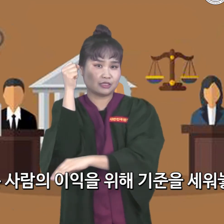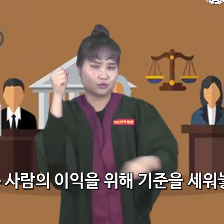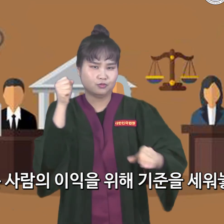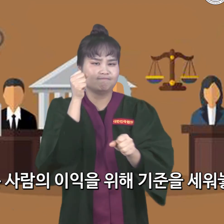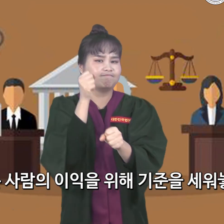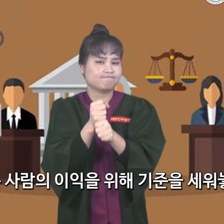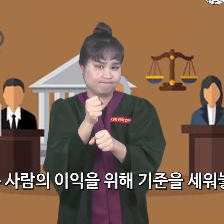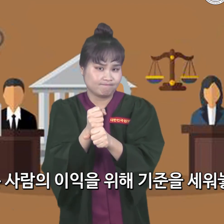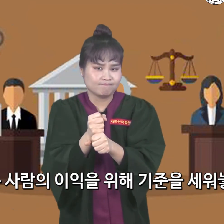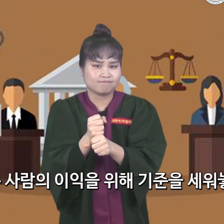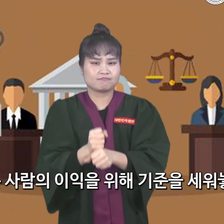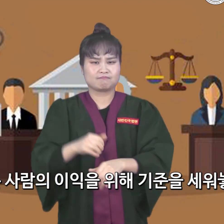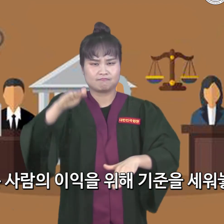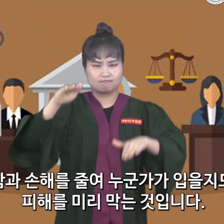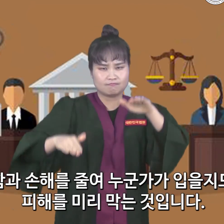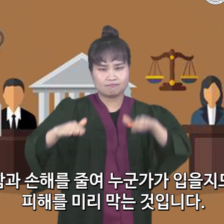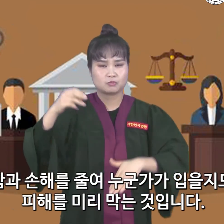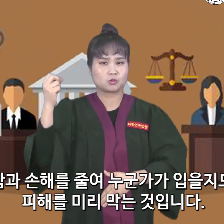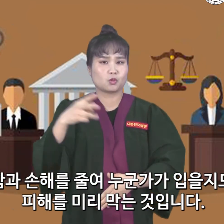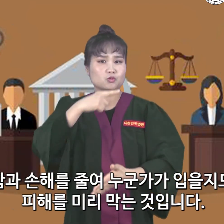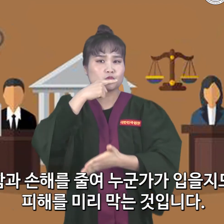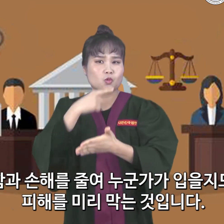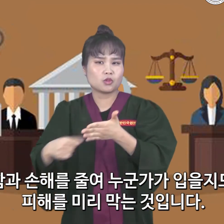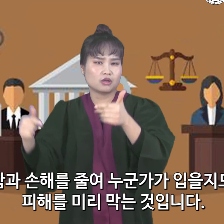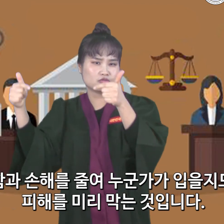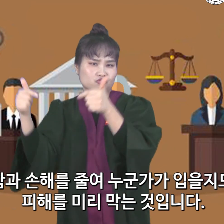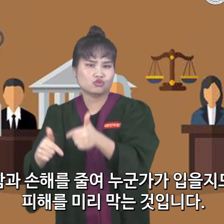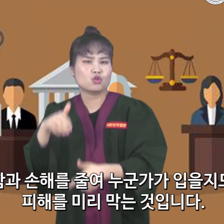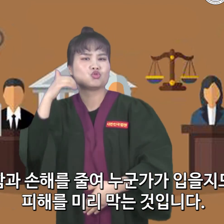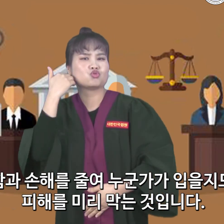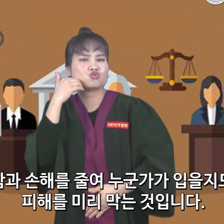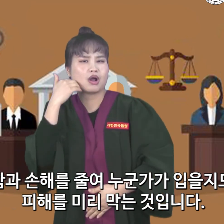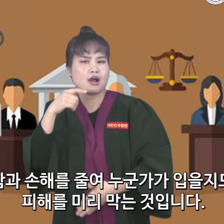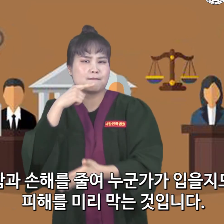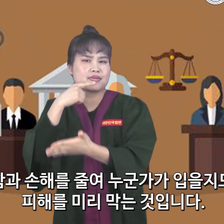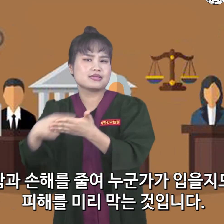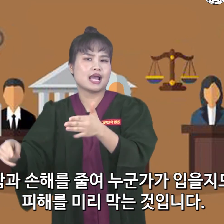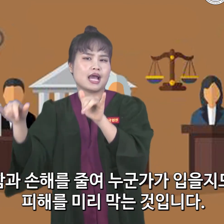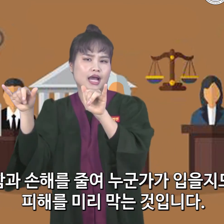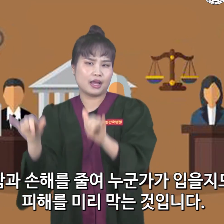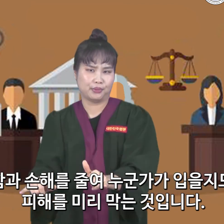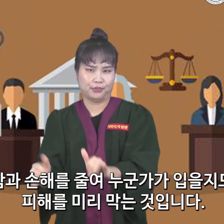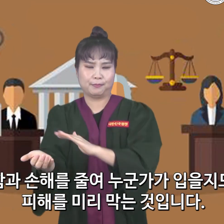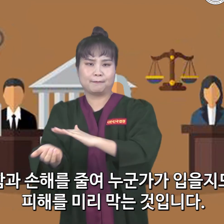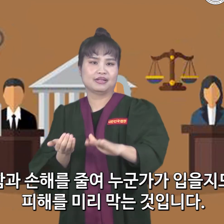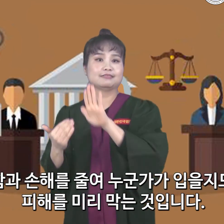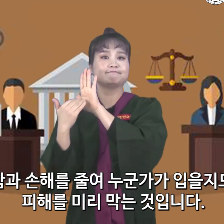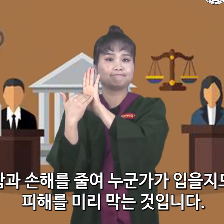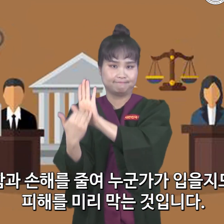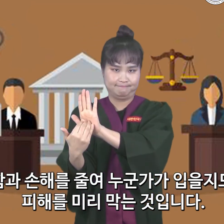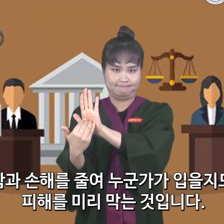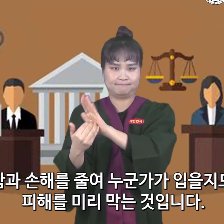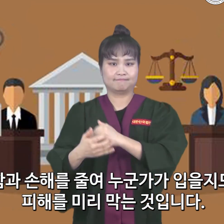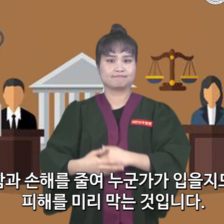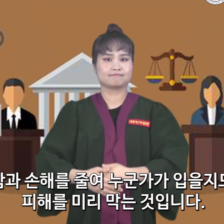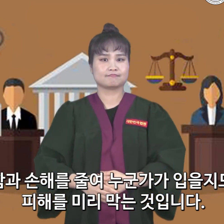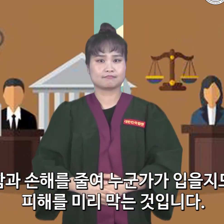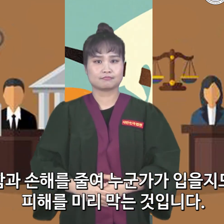기준을 세워놓고 불공정함과 손해를 줄여 누군가가 입을지도 모르는 피해를 미리